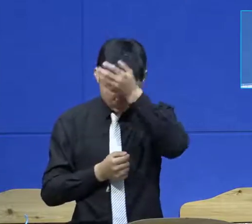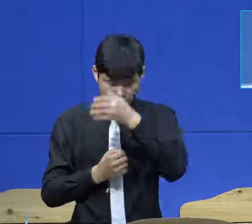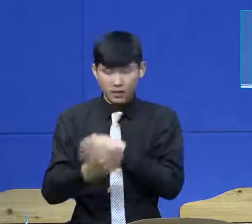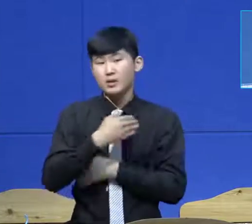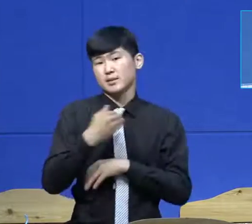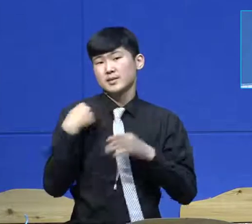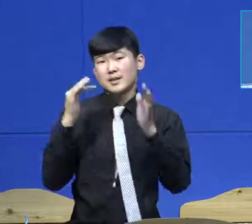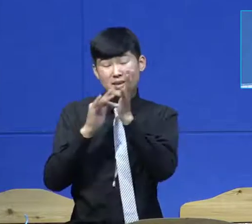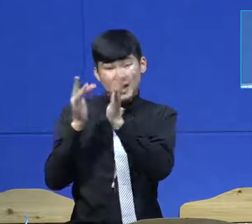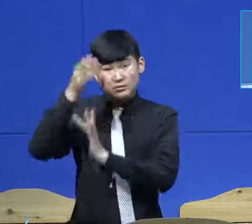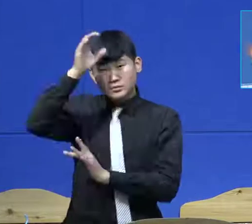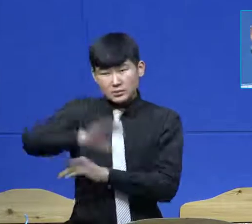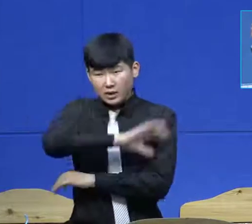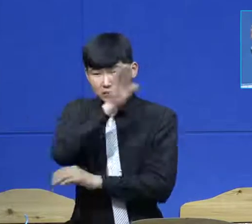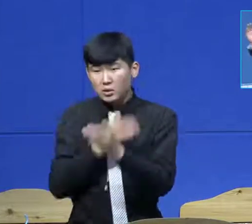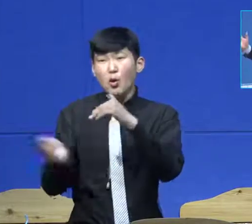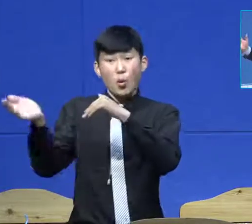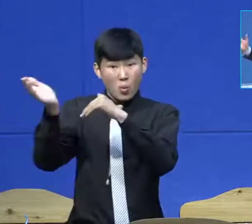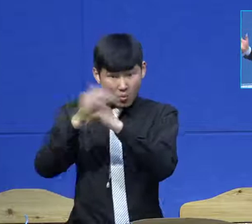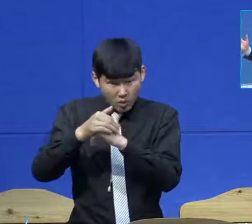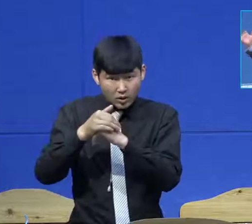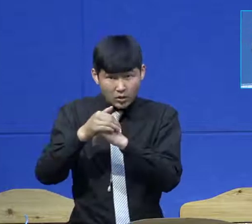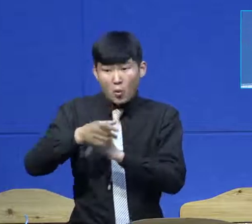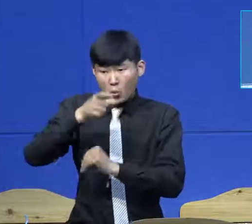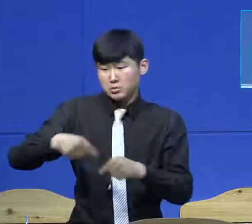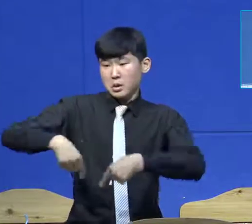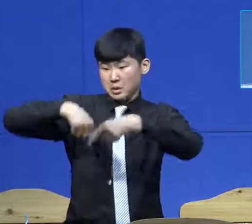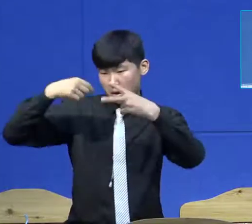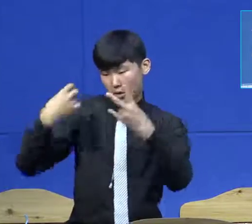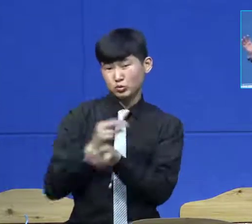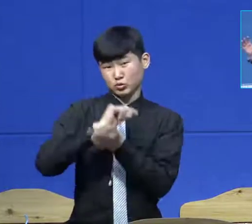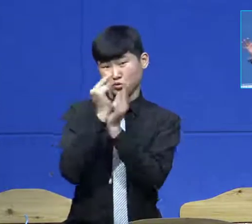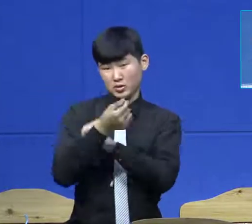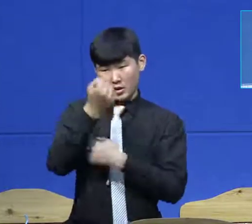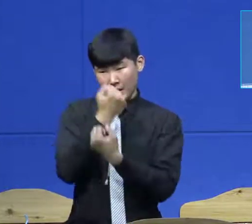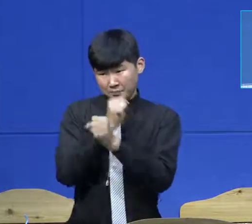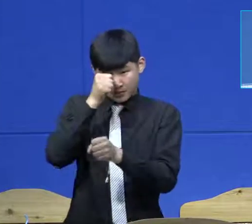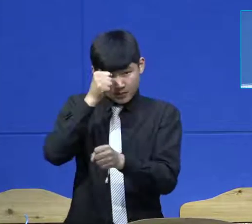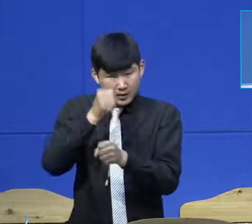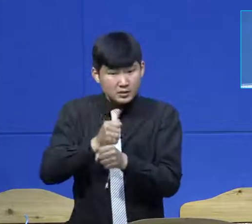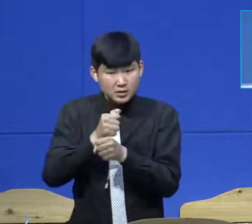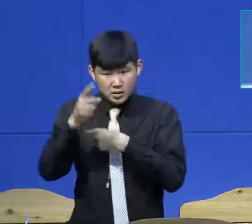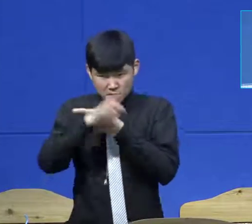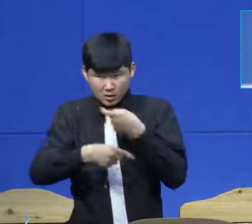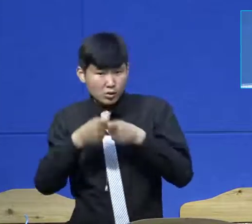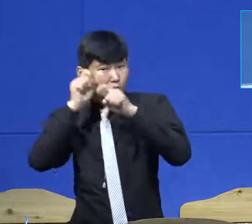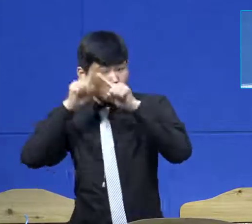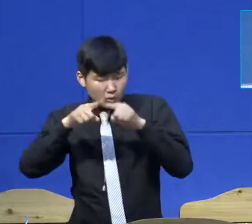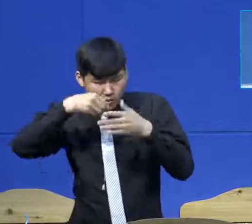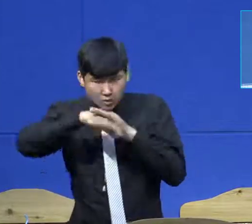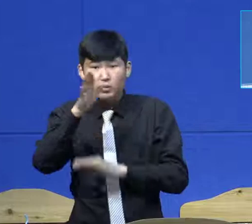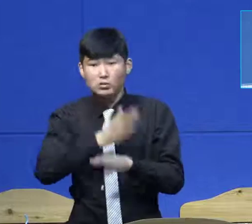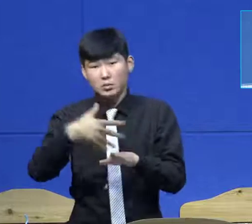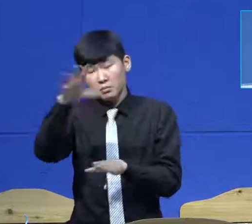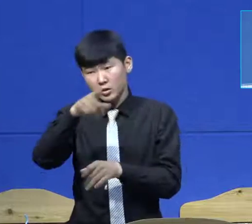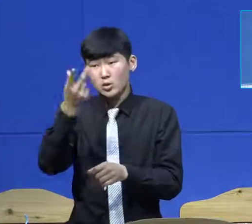Эцэг Есүс загалмаа дээр үхээд хүний гин нүглийг зольж авралын ажлыг гүйцээхийн тулд илгээгдсэн. Бид нар